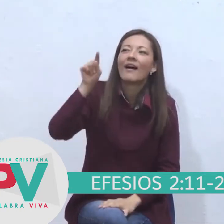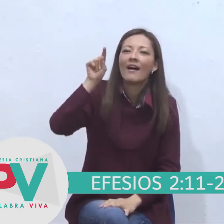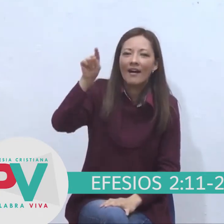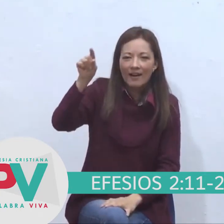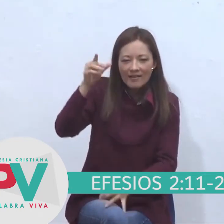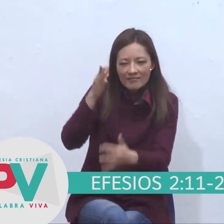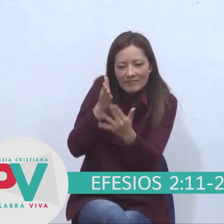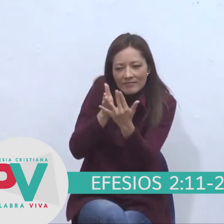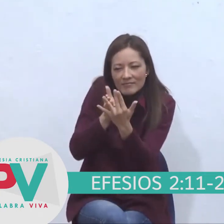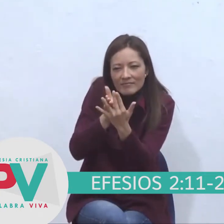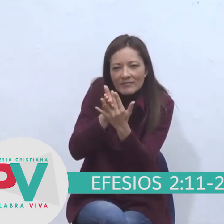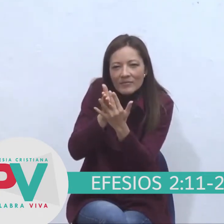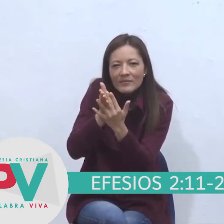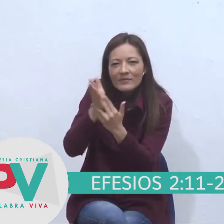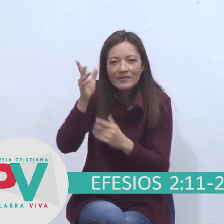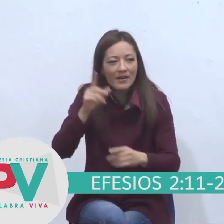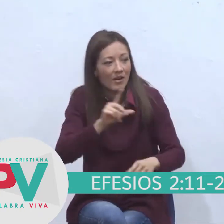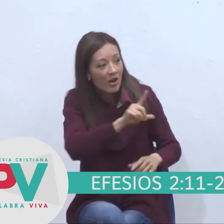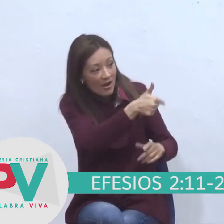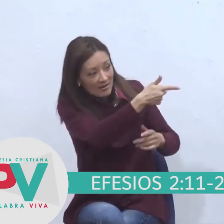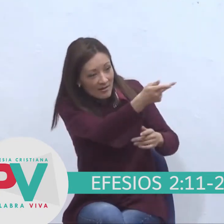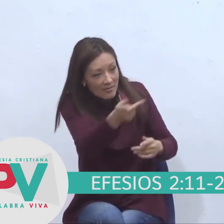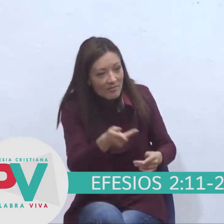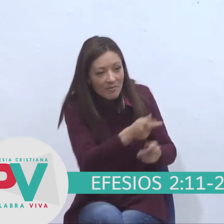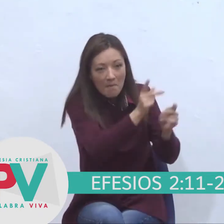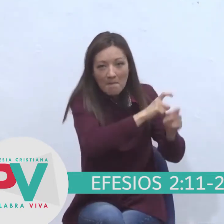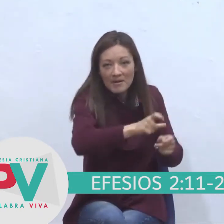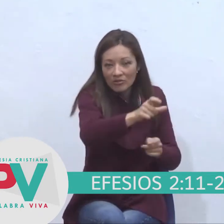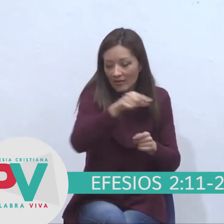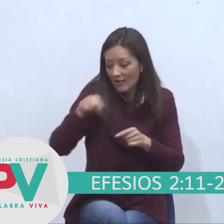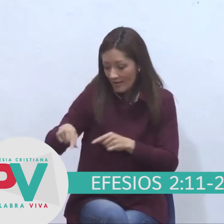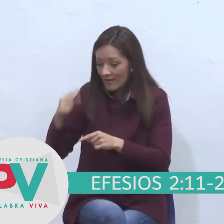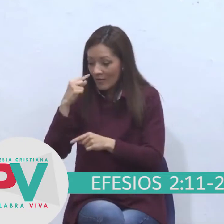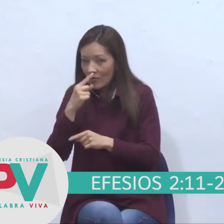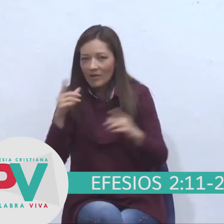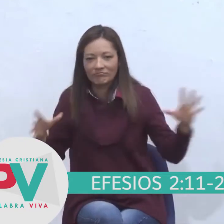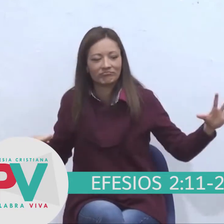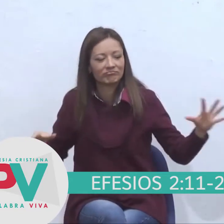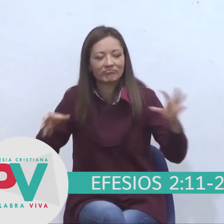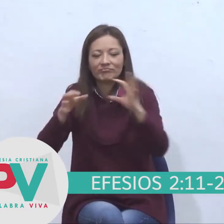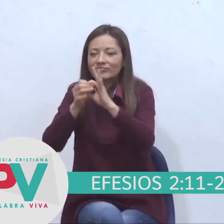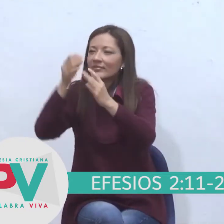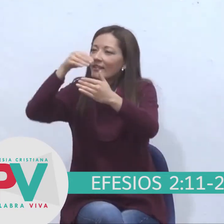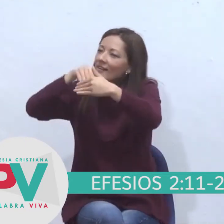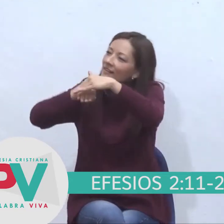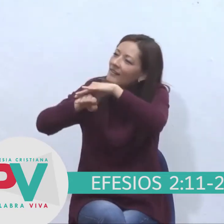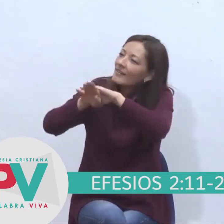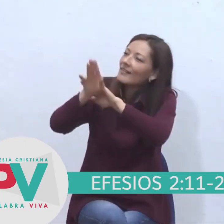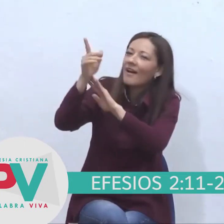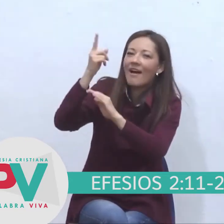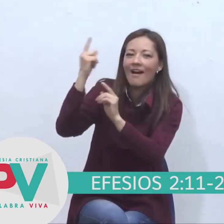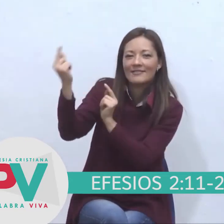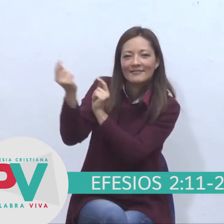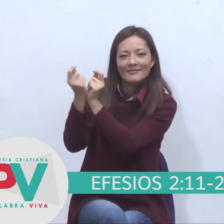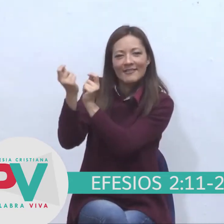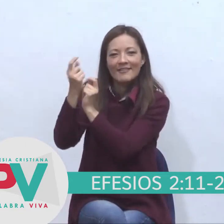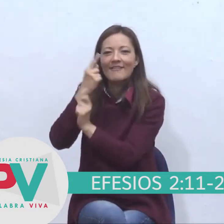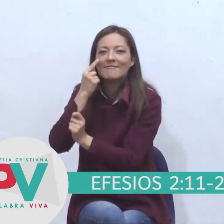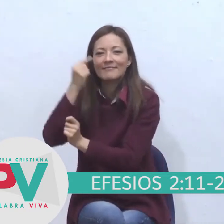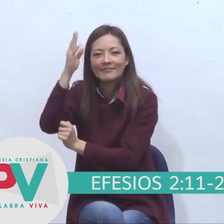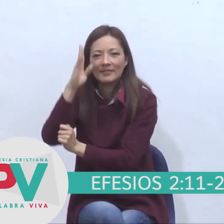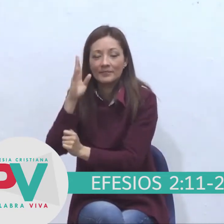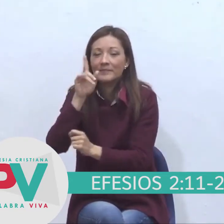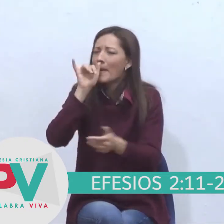los unos y los otros, tenemos entrada por un mismo espíritu al Padre. Le digo una cosa, no solamente por un mismo espíritu, por un